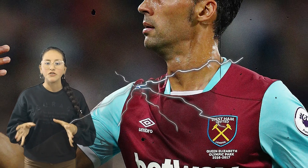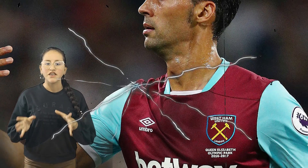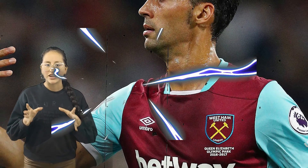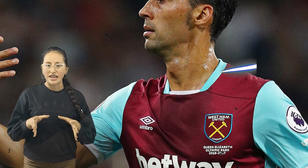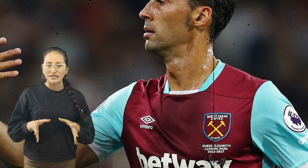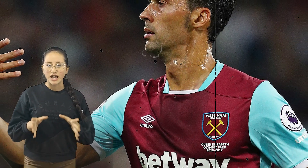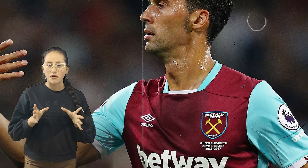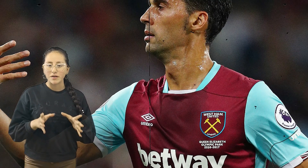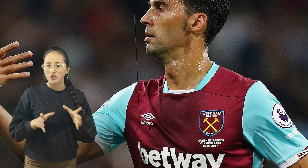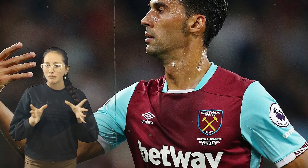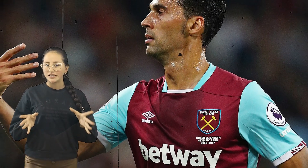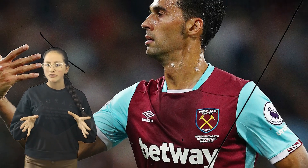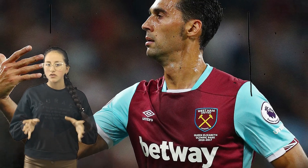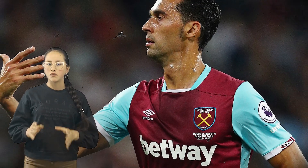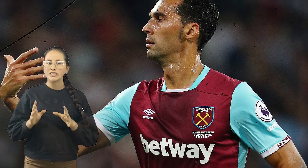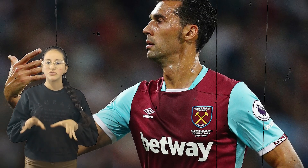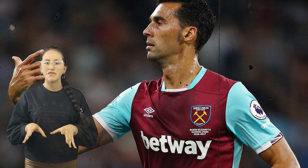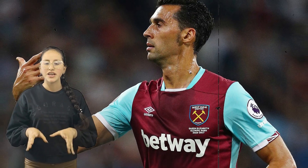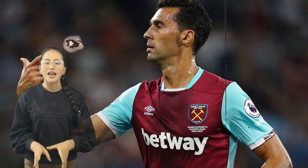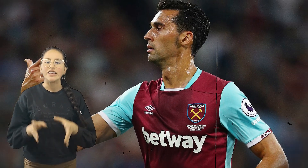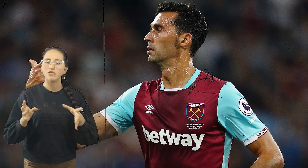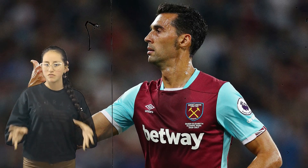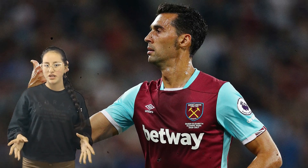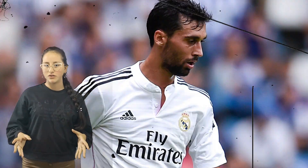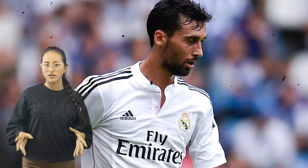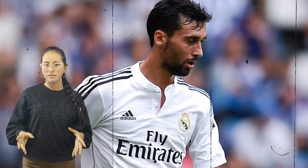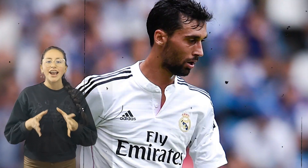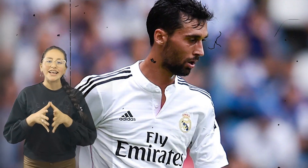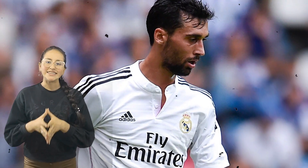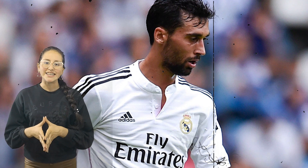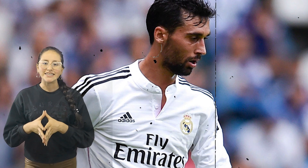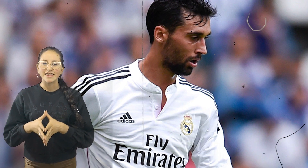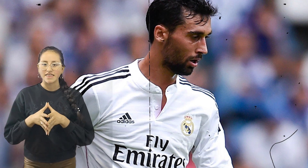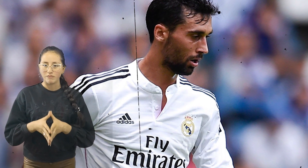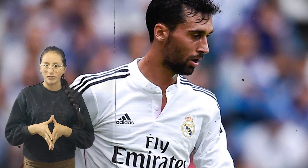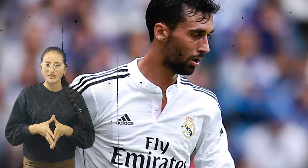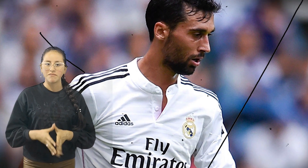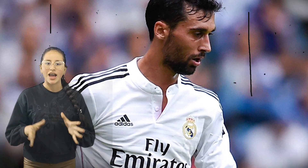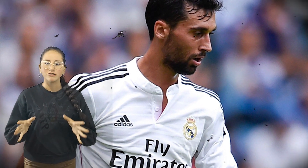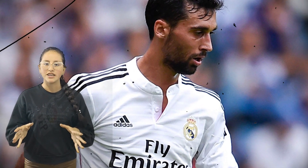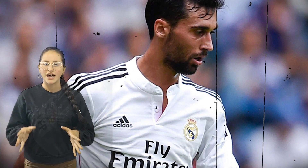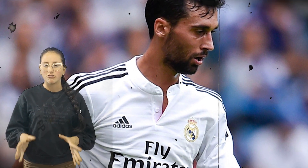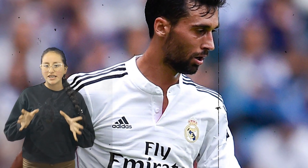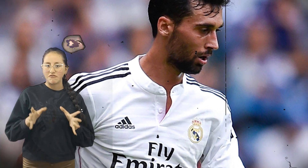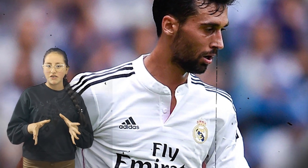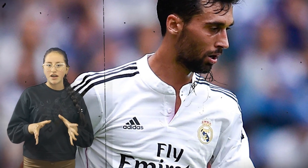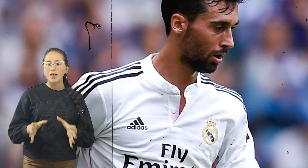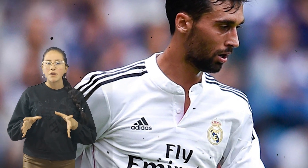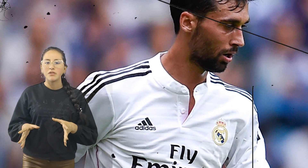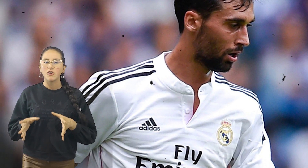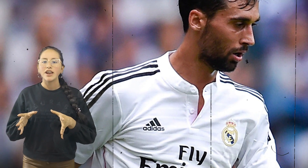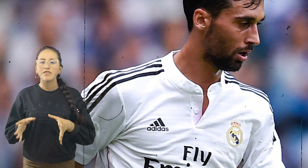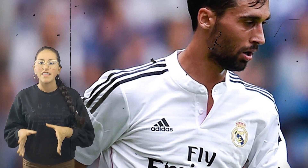la lesión de Valdés en un partido amistoso contra Sudáfrica en 2012. La insistencia de Del Bosque a los delegados de la FIFA